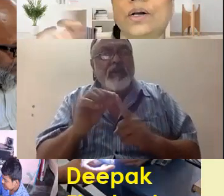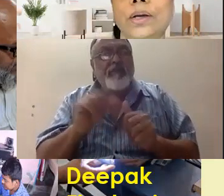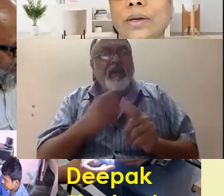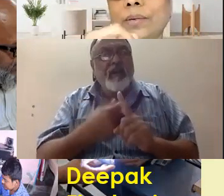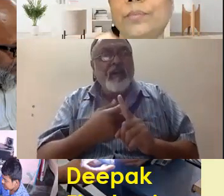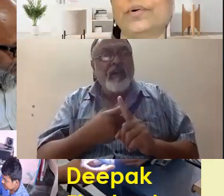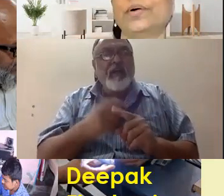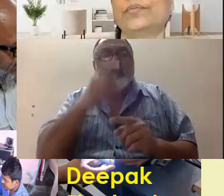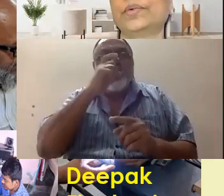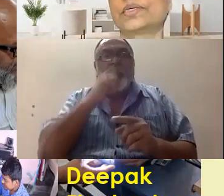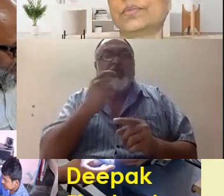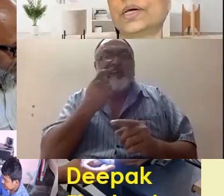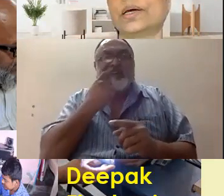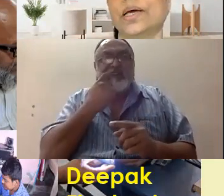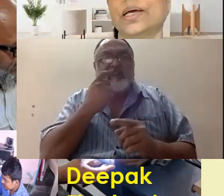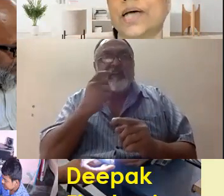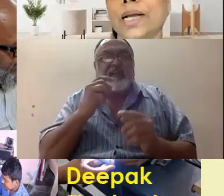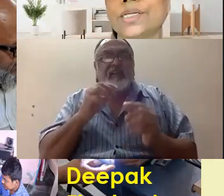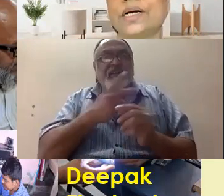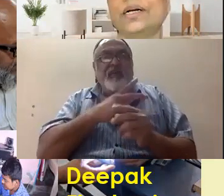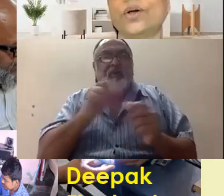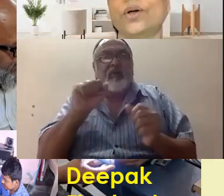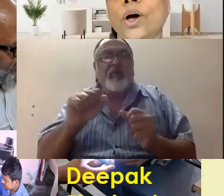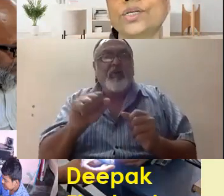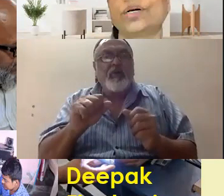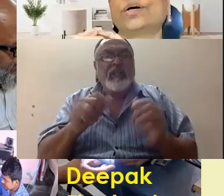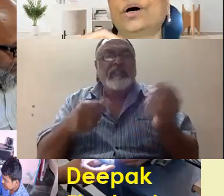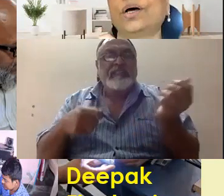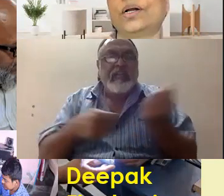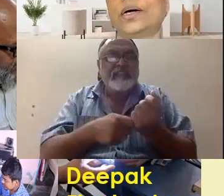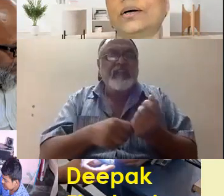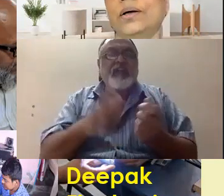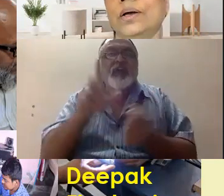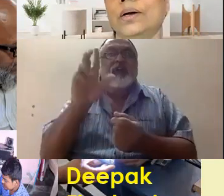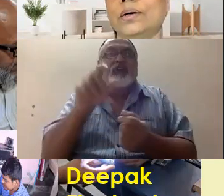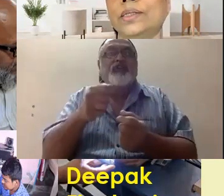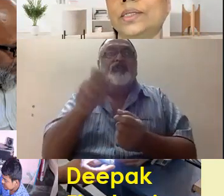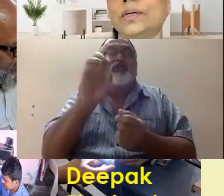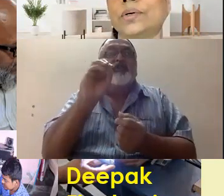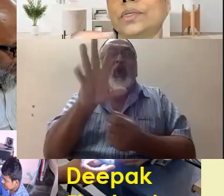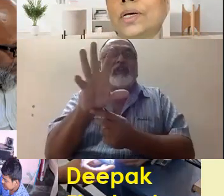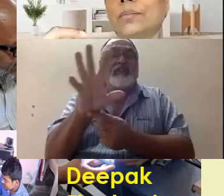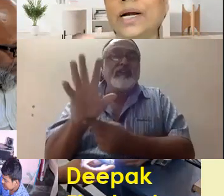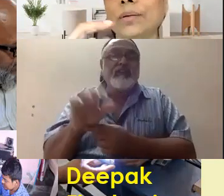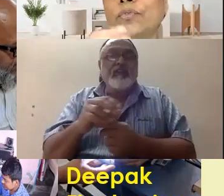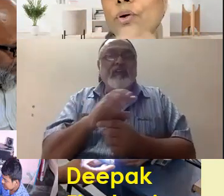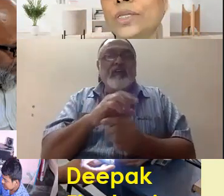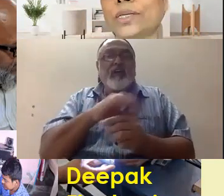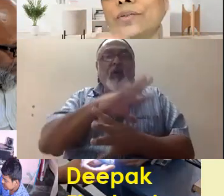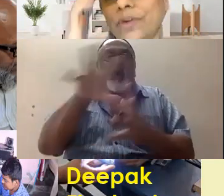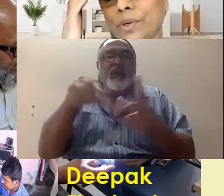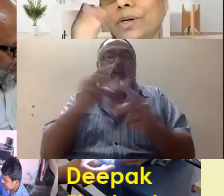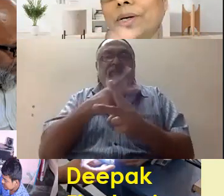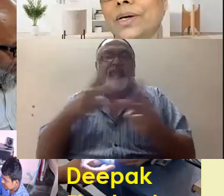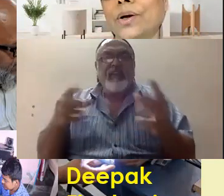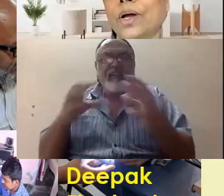और इसमें चार्जर टॉर्च और आई थिंक इट वॉज बट 4 things